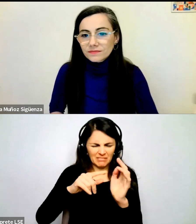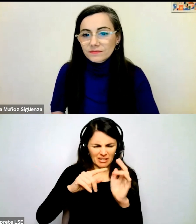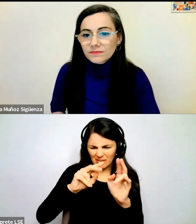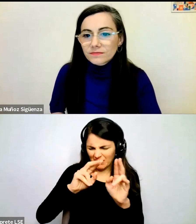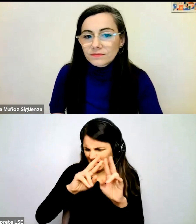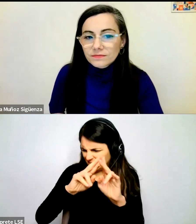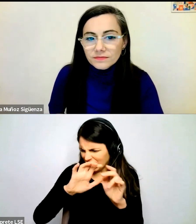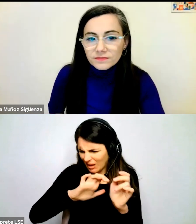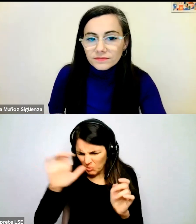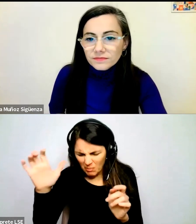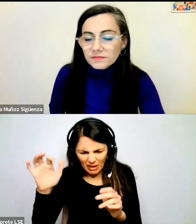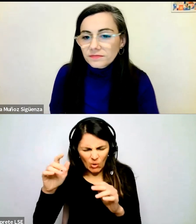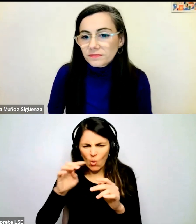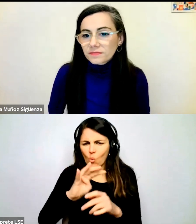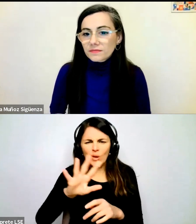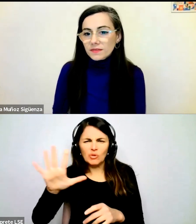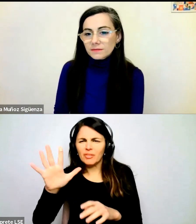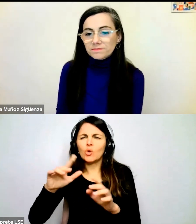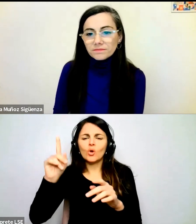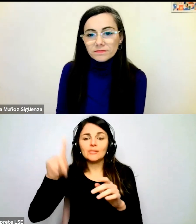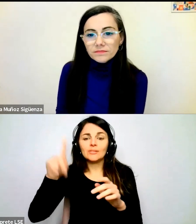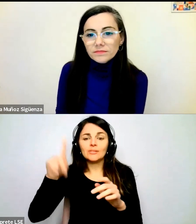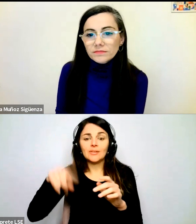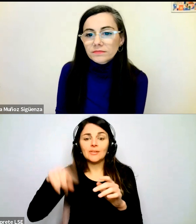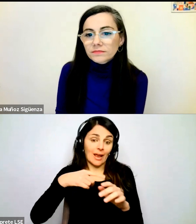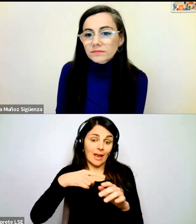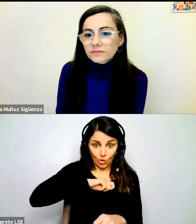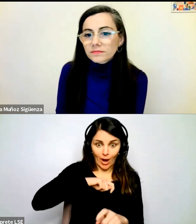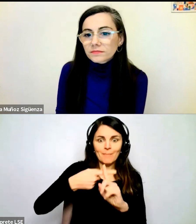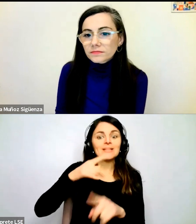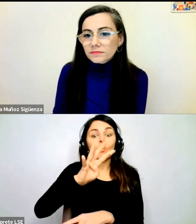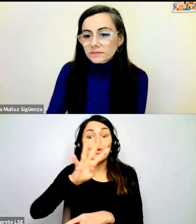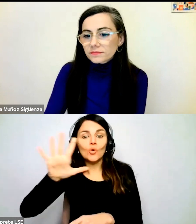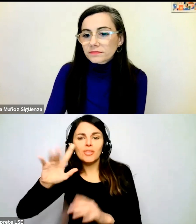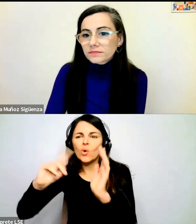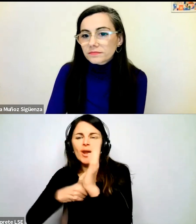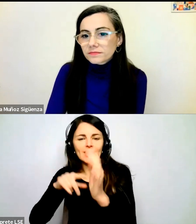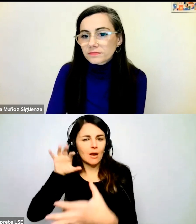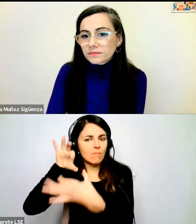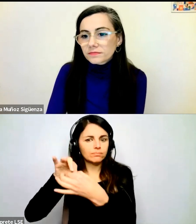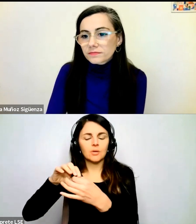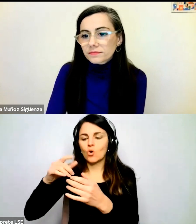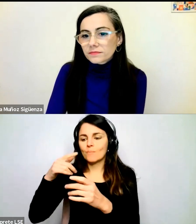o 5 legislación sobre violencia de género. Pero me parece importante que va a ser, como os decía,